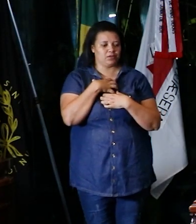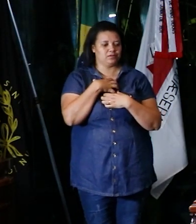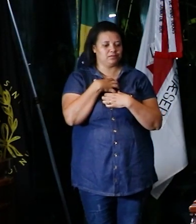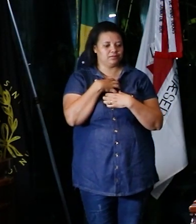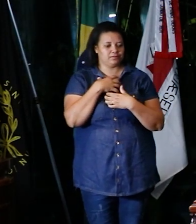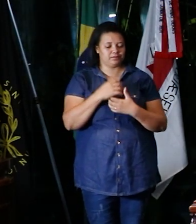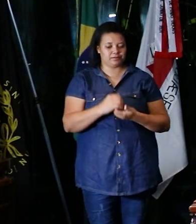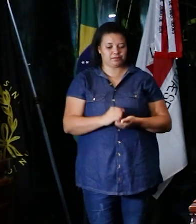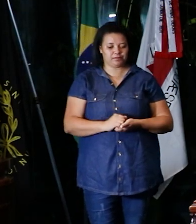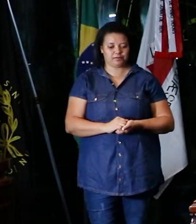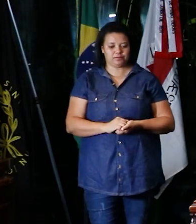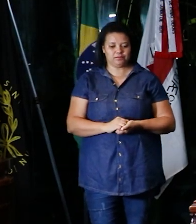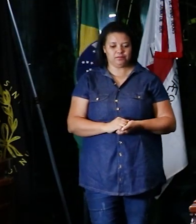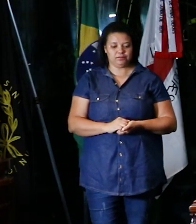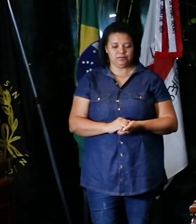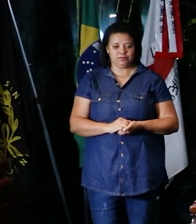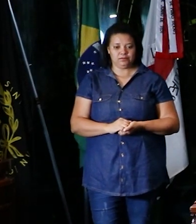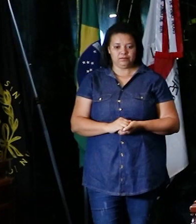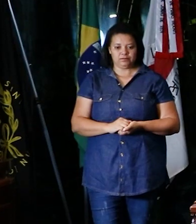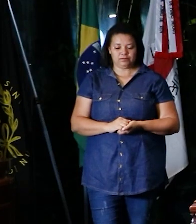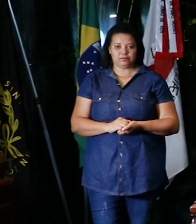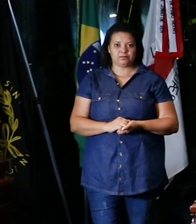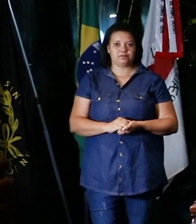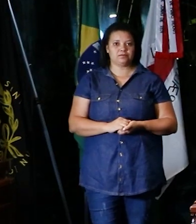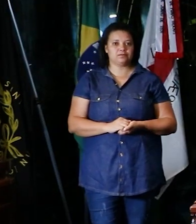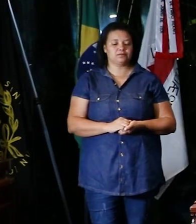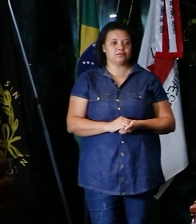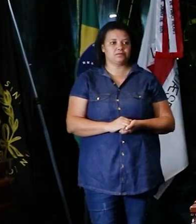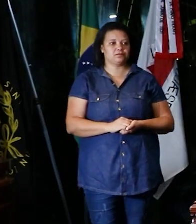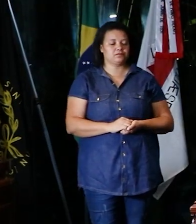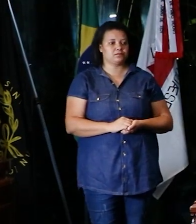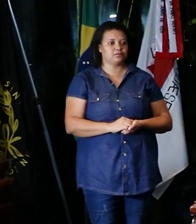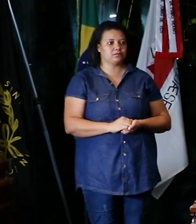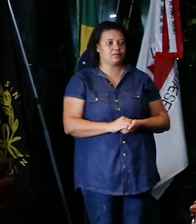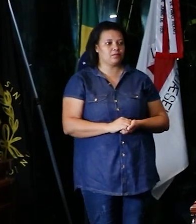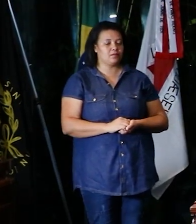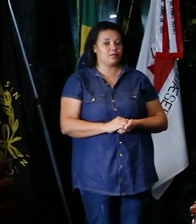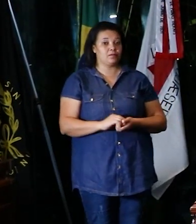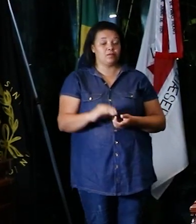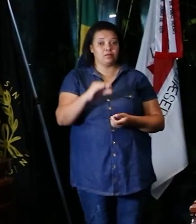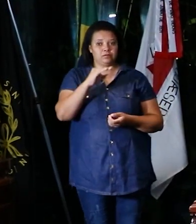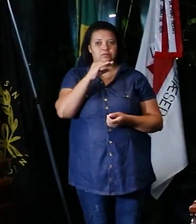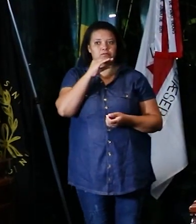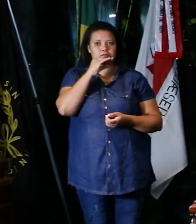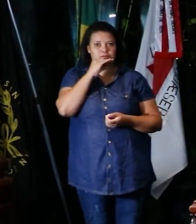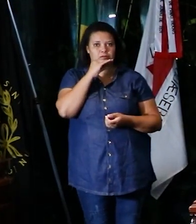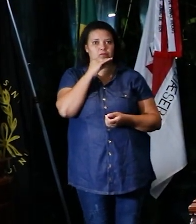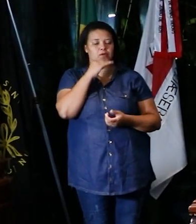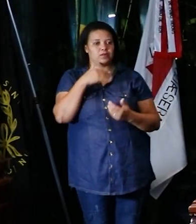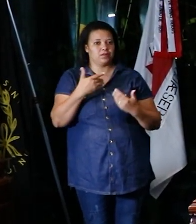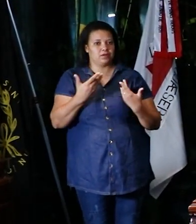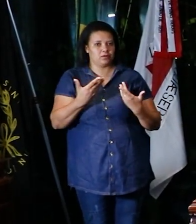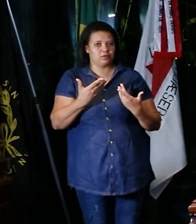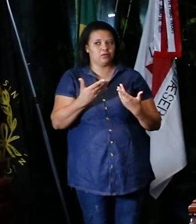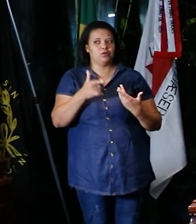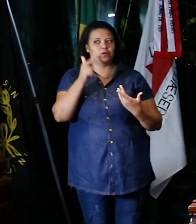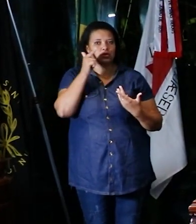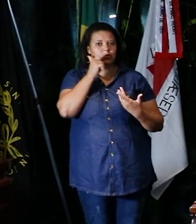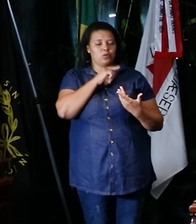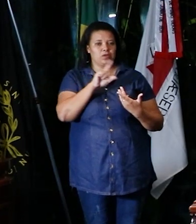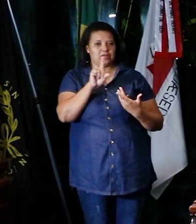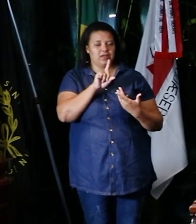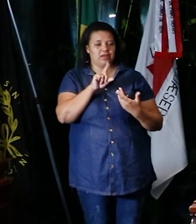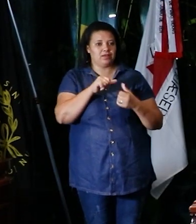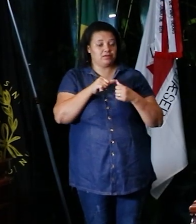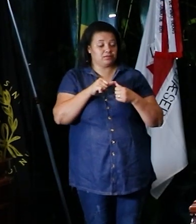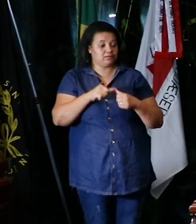Então, o Drummond, como um desses enormes, ele não consegue